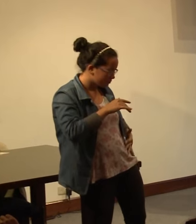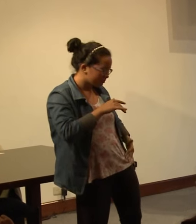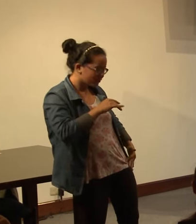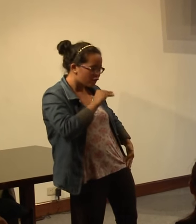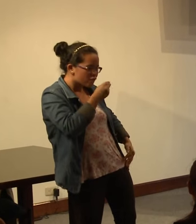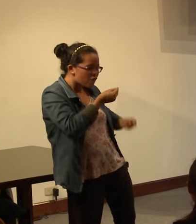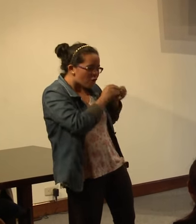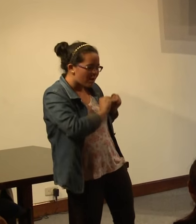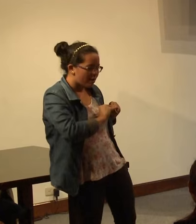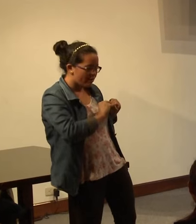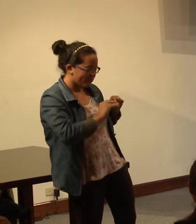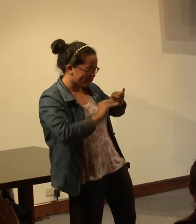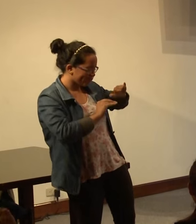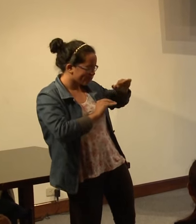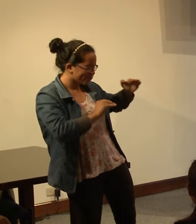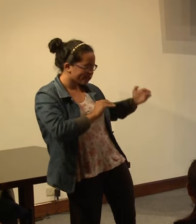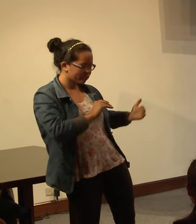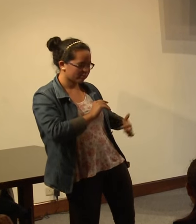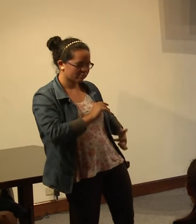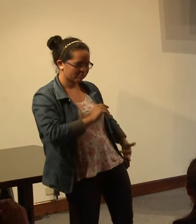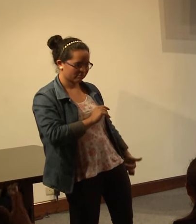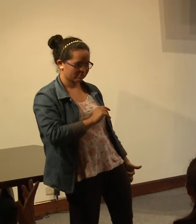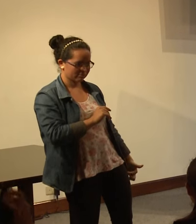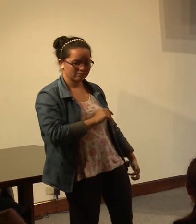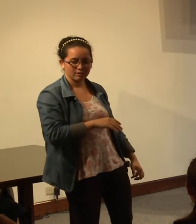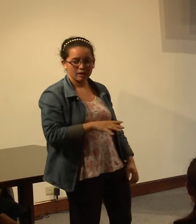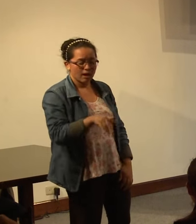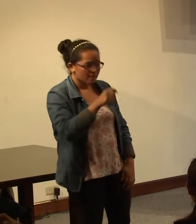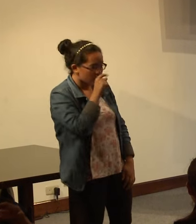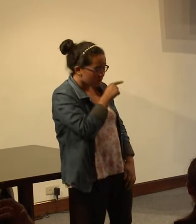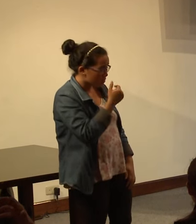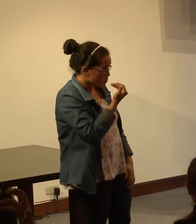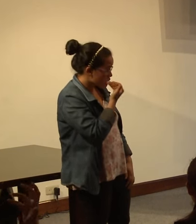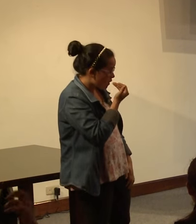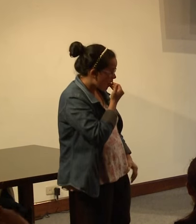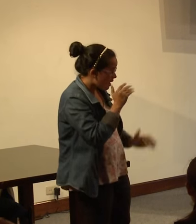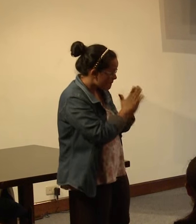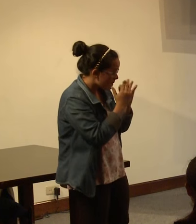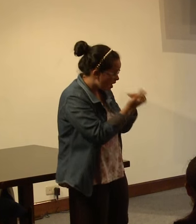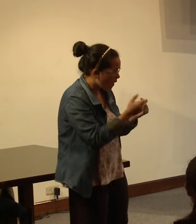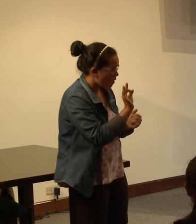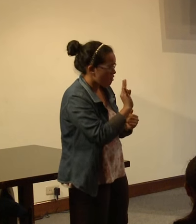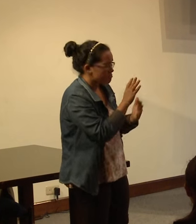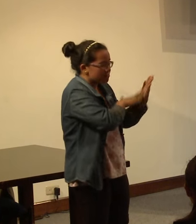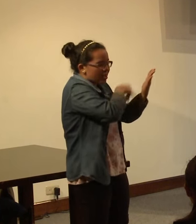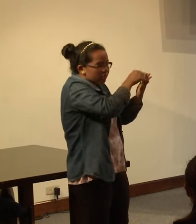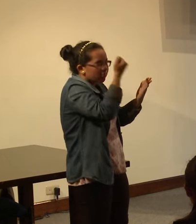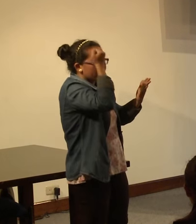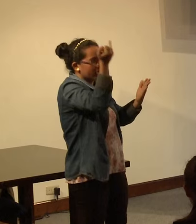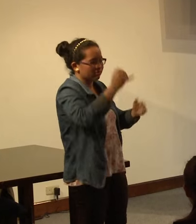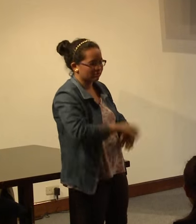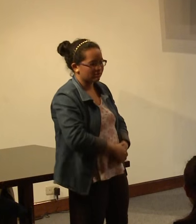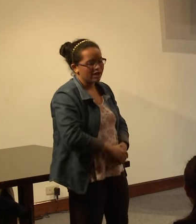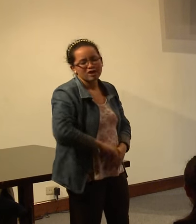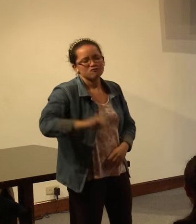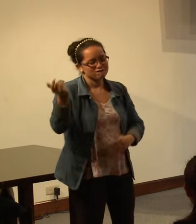forma. ¿No? ¿La mujer que está haciendo es real o es una pintura? No, es una